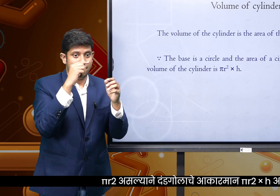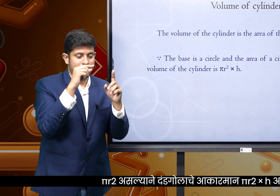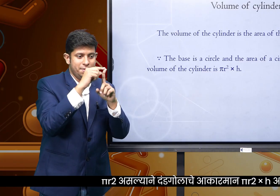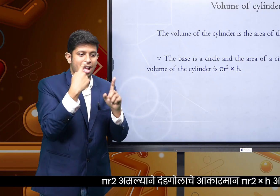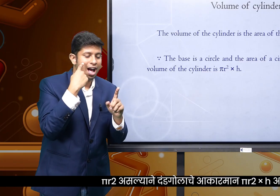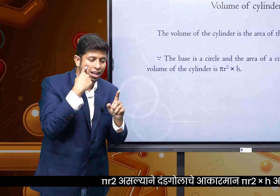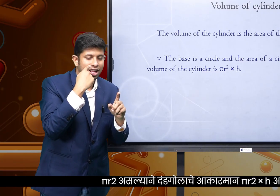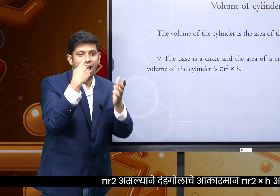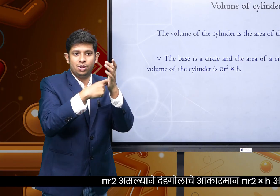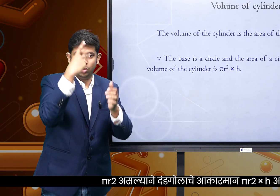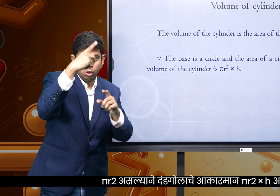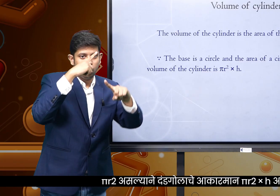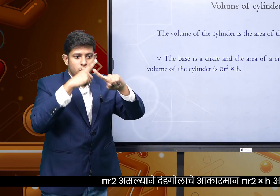h आहे.